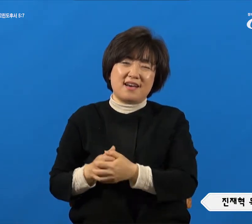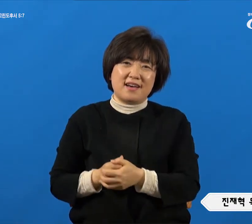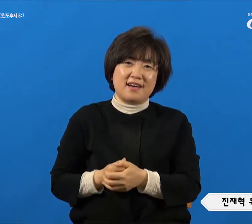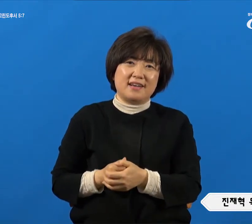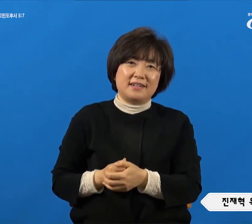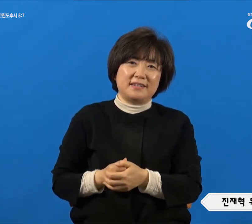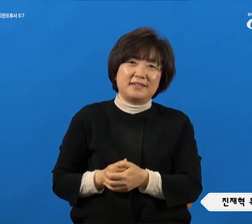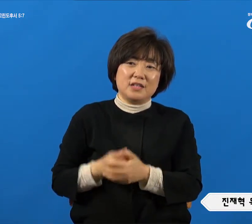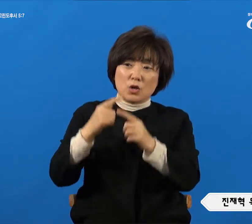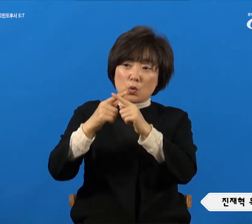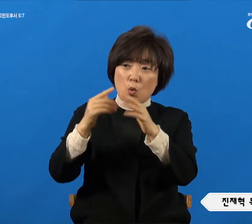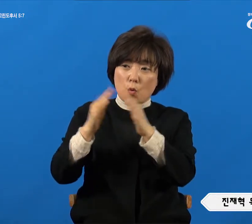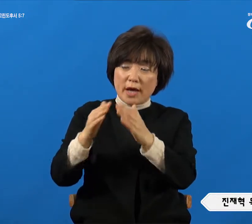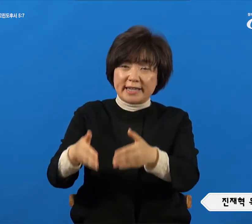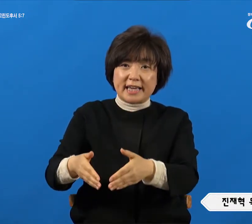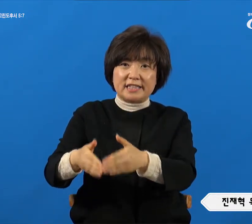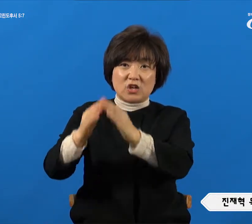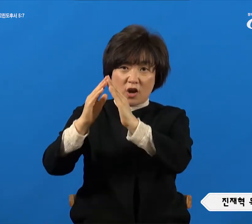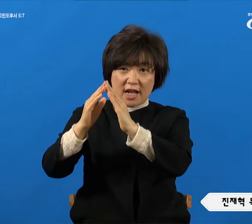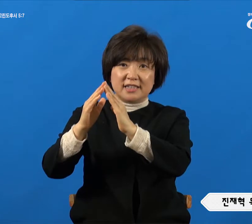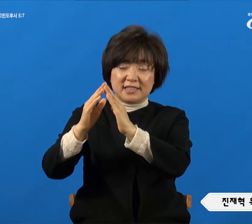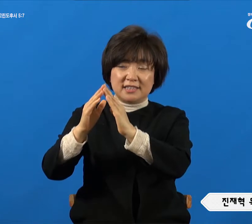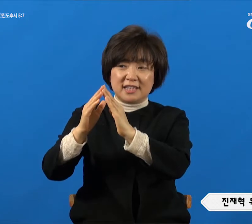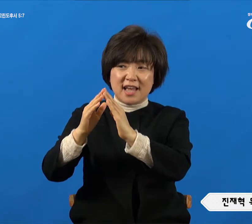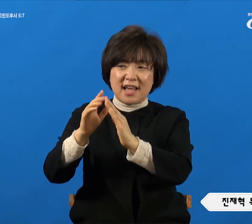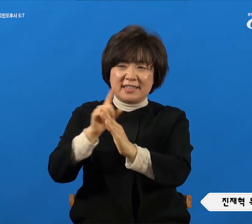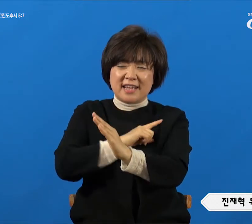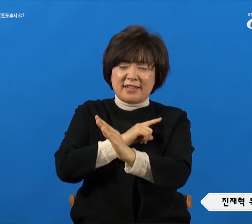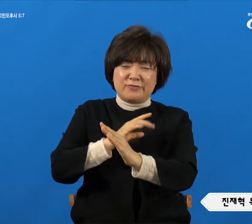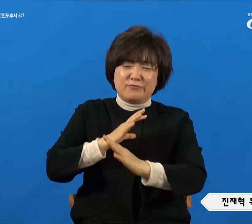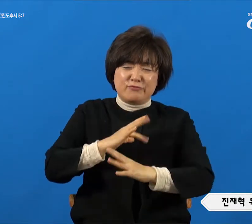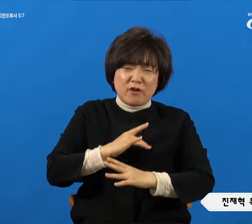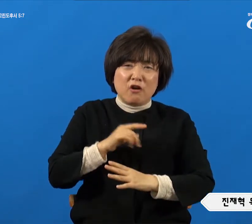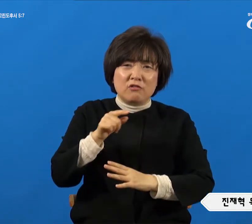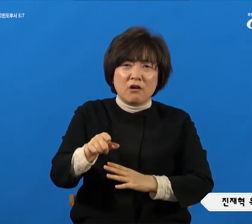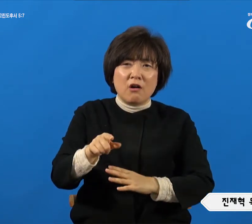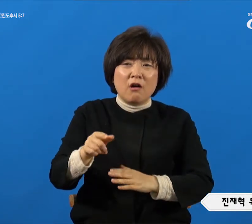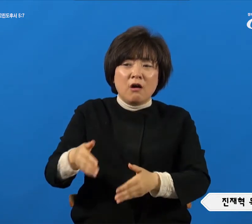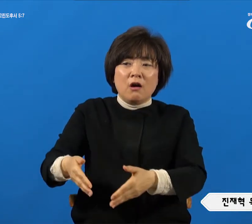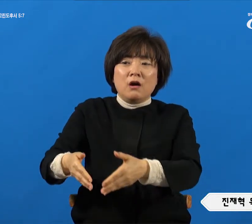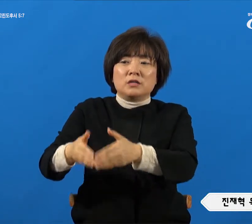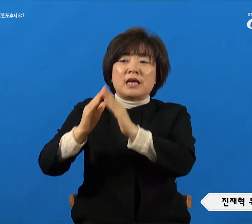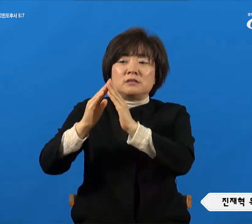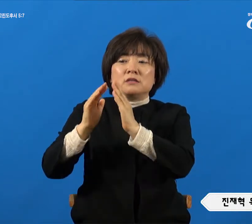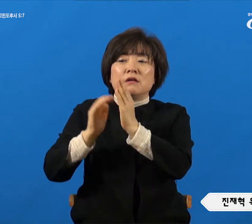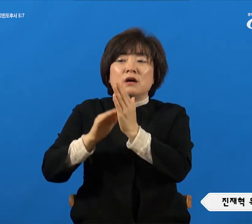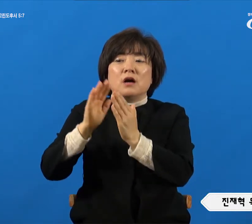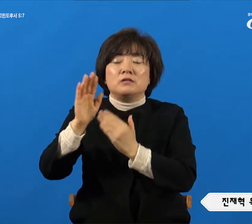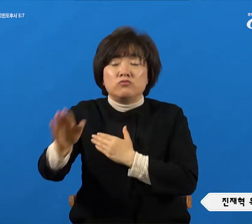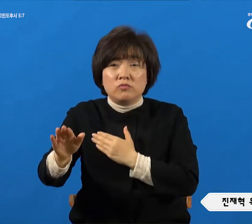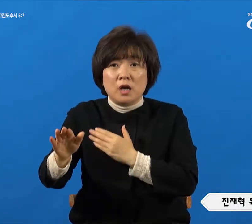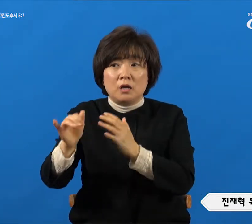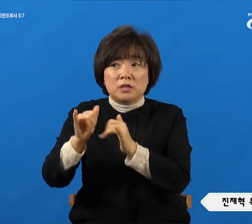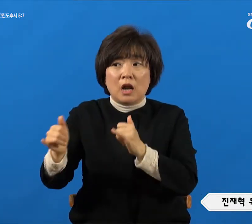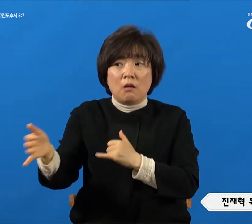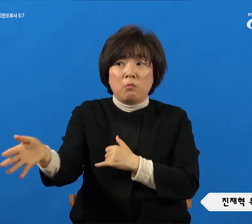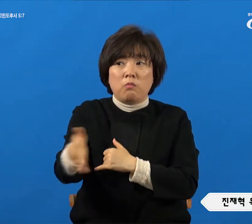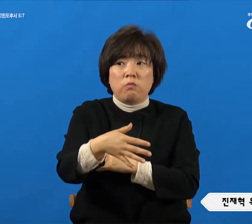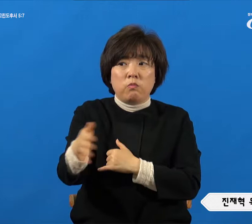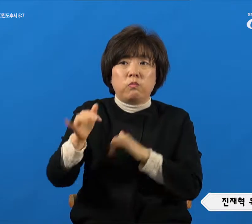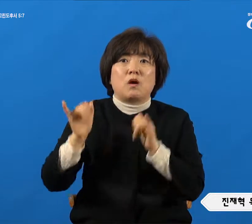깨닫습니다. 교회를 개척하면서 가장 두려운 것이 있다면, 개척한 후에 아무도 안